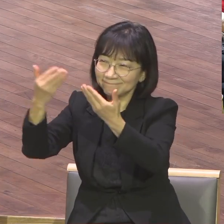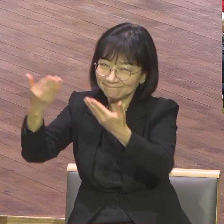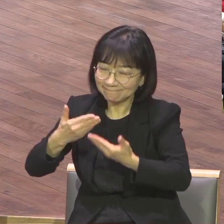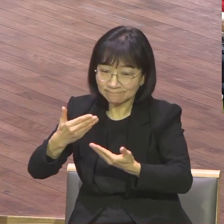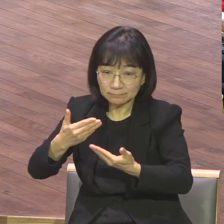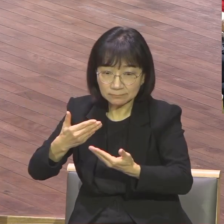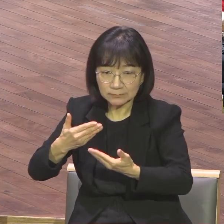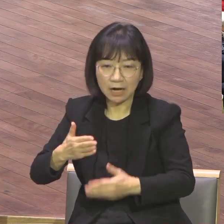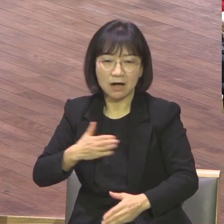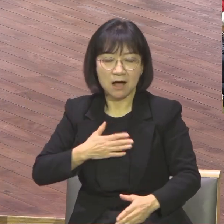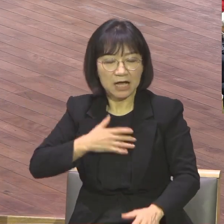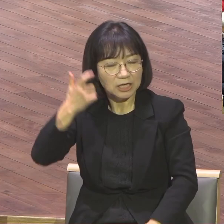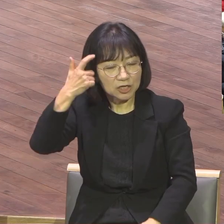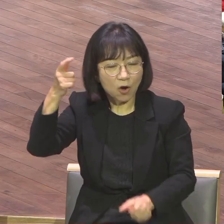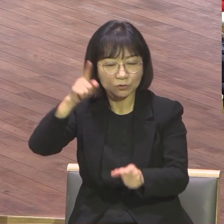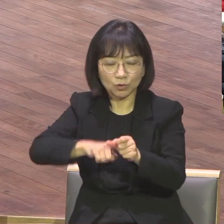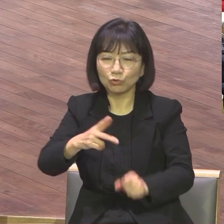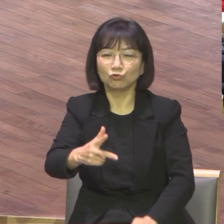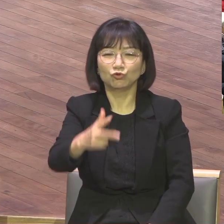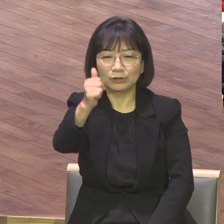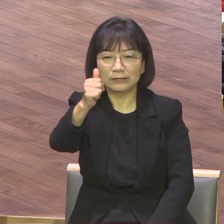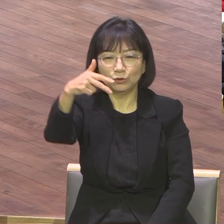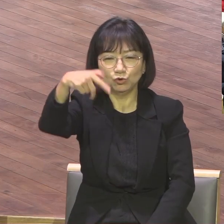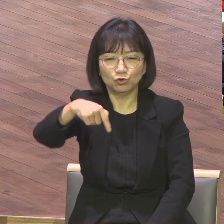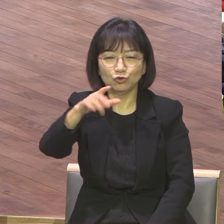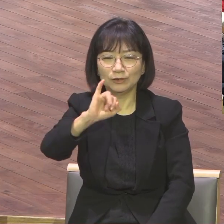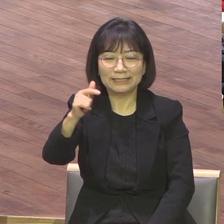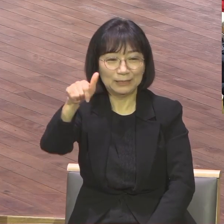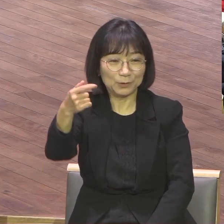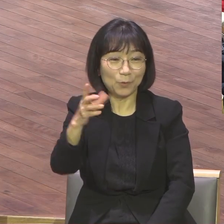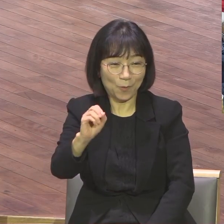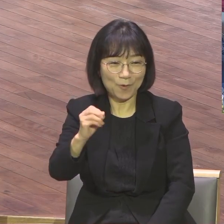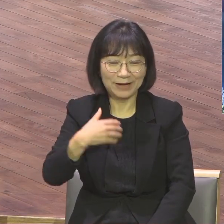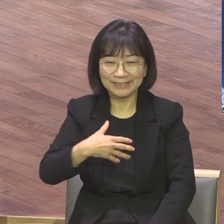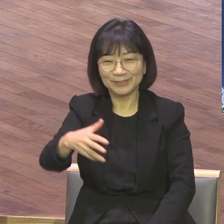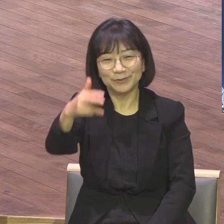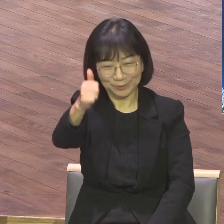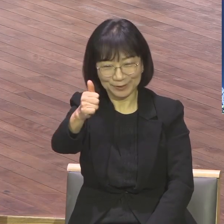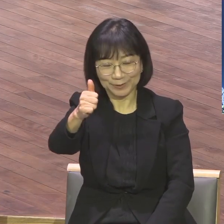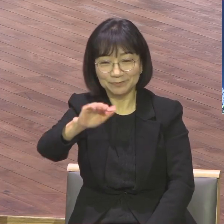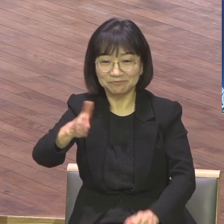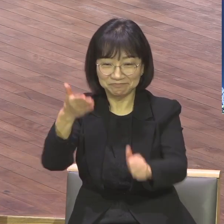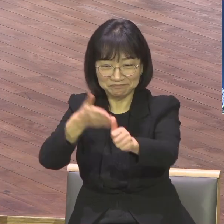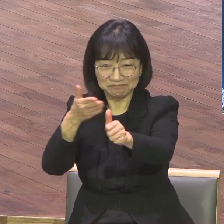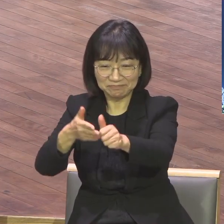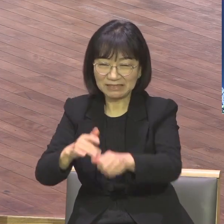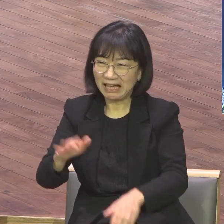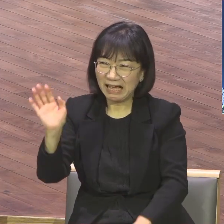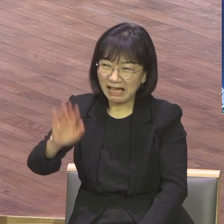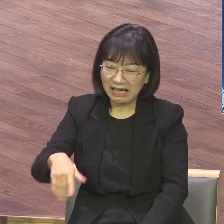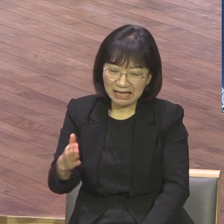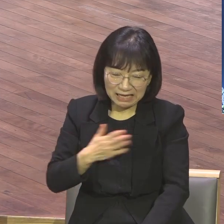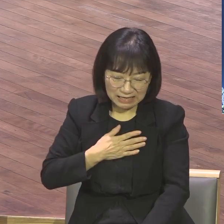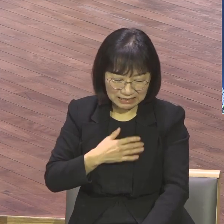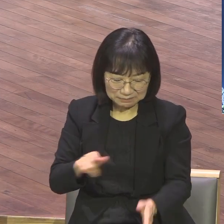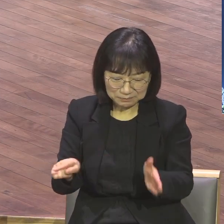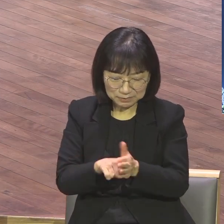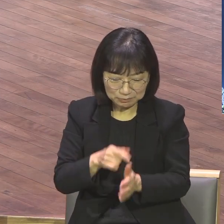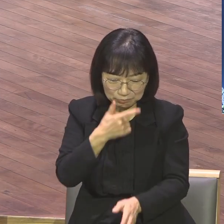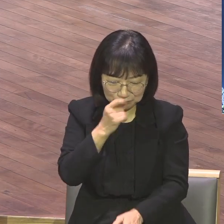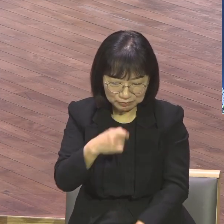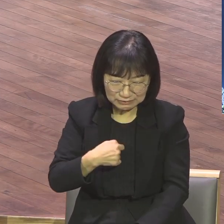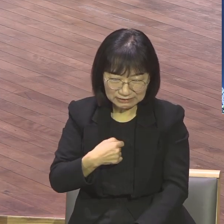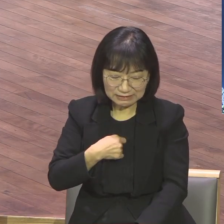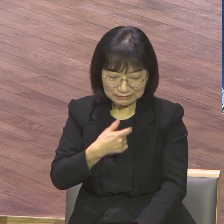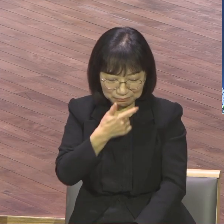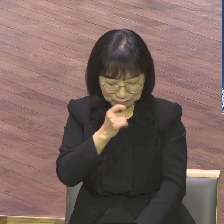영적 주인공 의식이셔야 돼요. 맨날 들러리나 하고 아이고 내가 지금 죄가 많았어. 나는 믿음이 없었어. 나는 내 것도 별